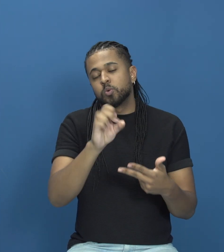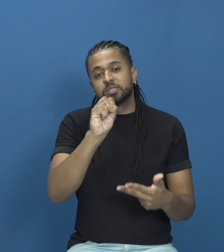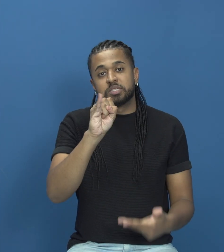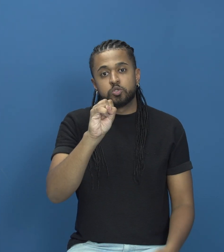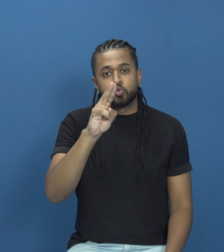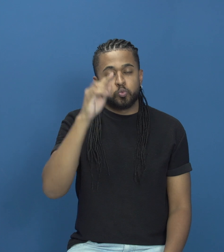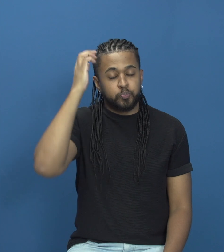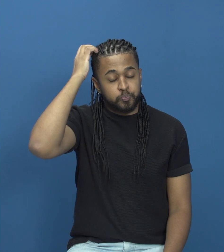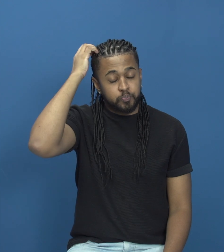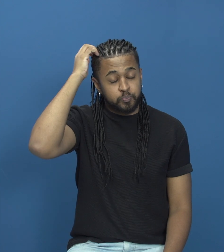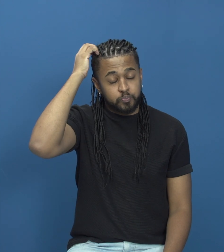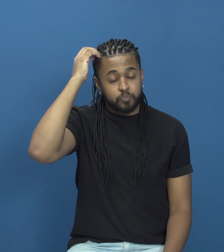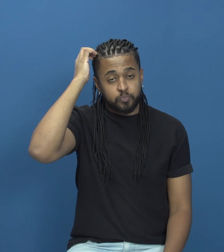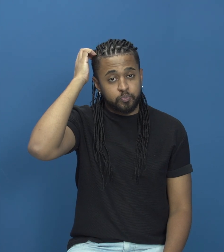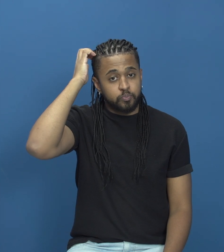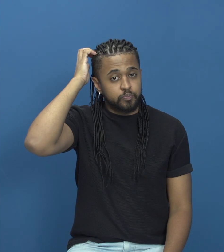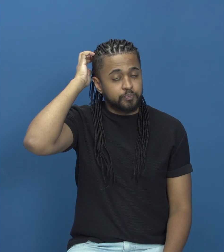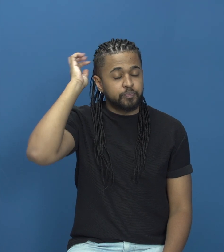SISU.